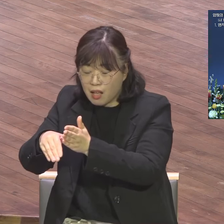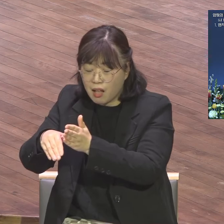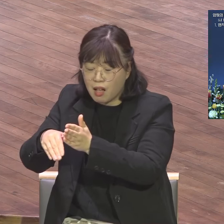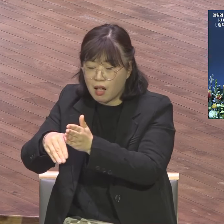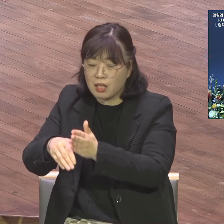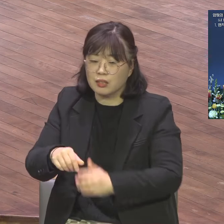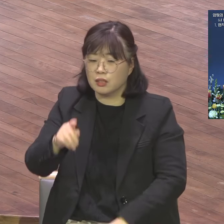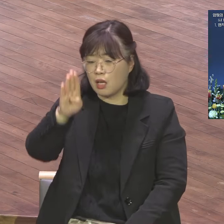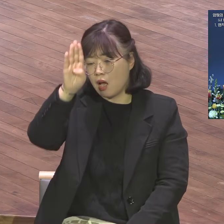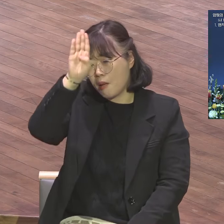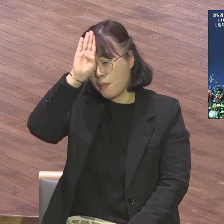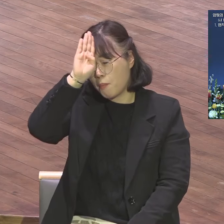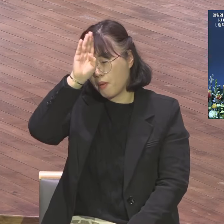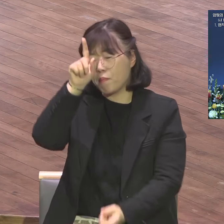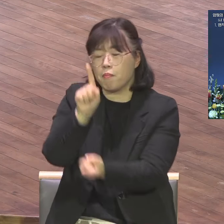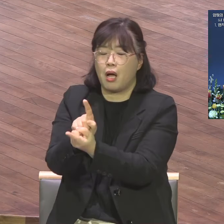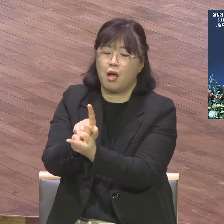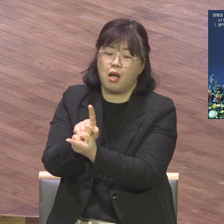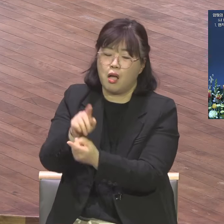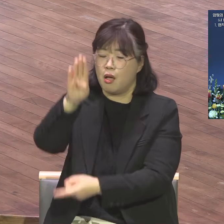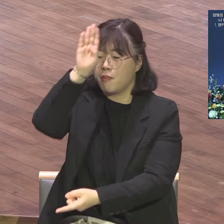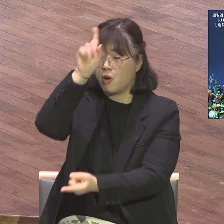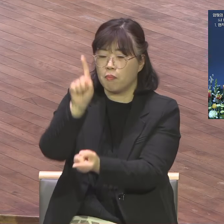나병이 딱 나병 환자가 되어버렸어. 순간.